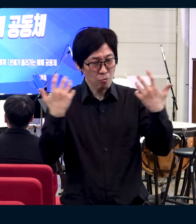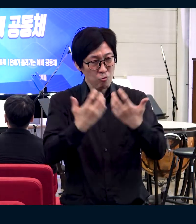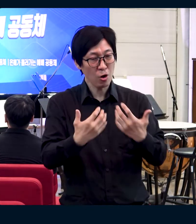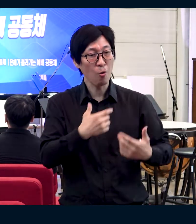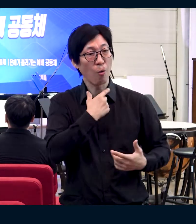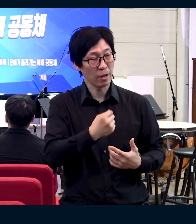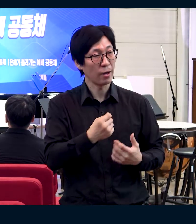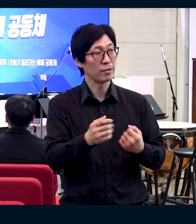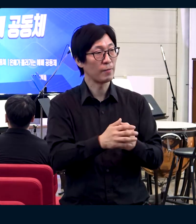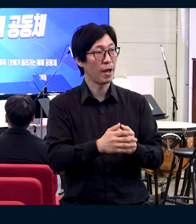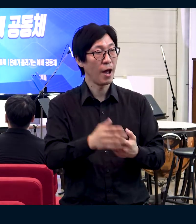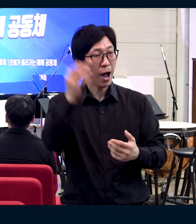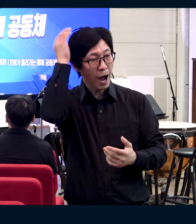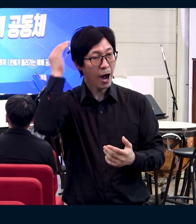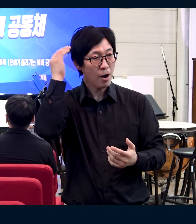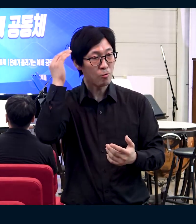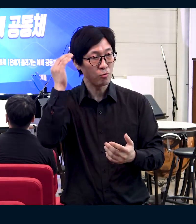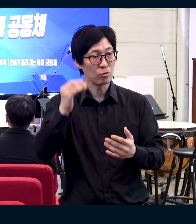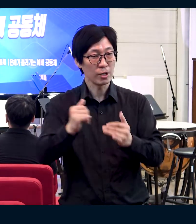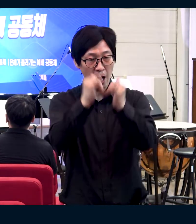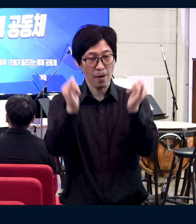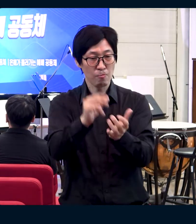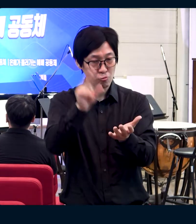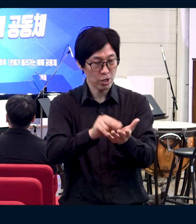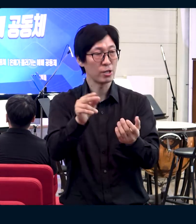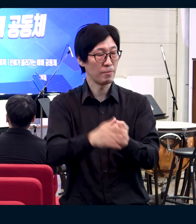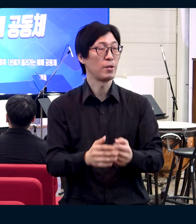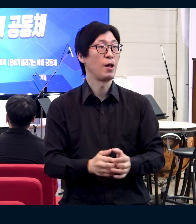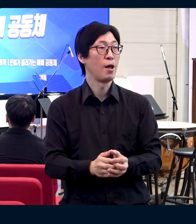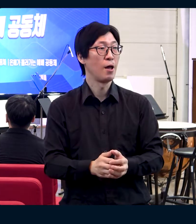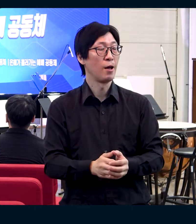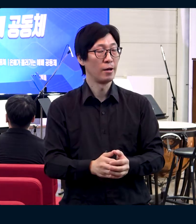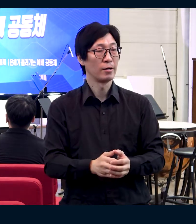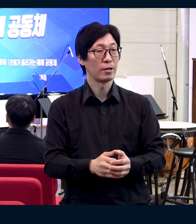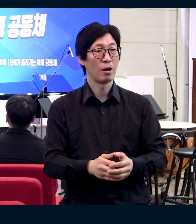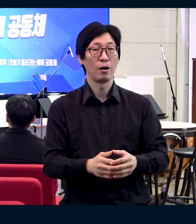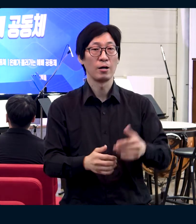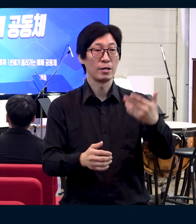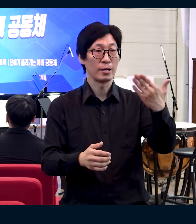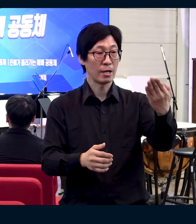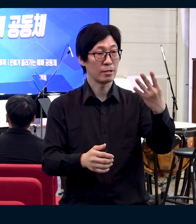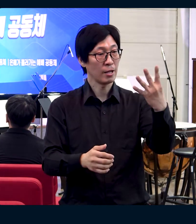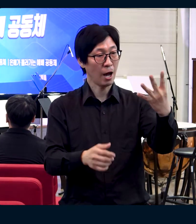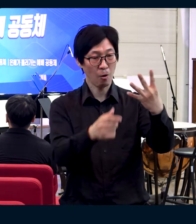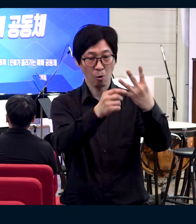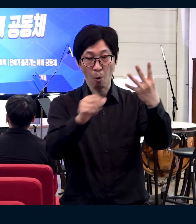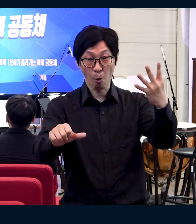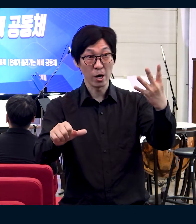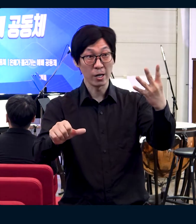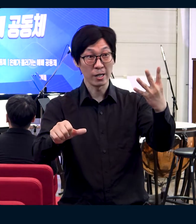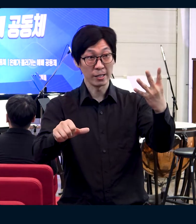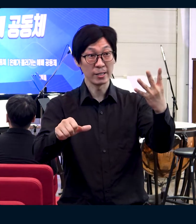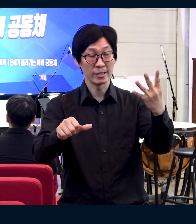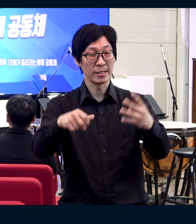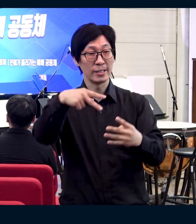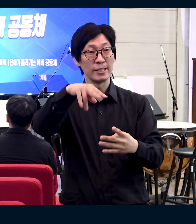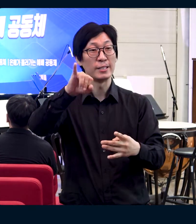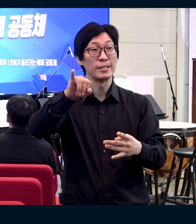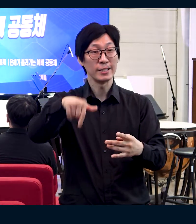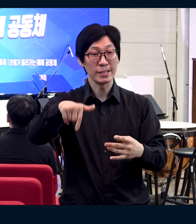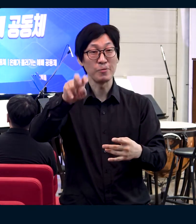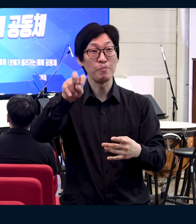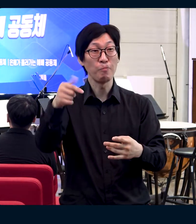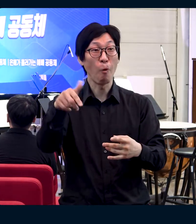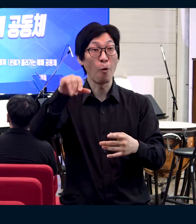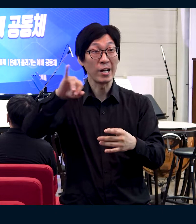국가적 과제였습니다. 그래서 나라에서 날짜까지 정했잖아요. 식목일, 나무 심는 날. 그 정도로 그렇게 했던